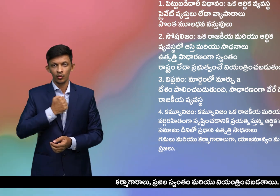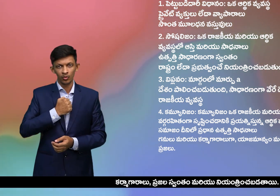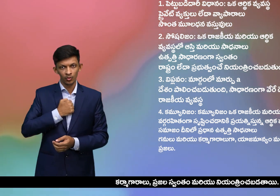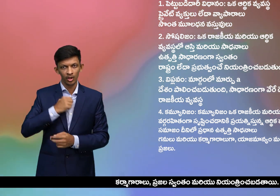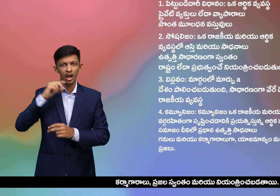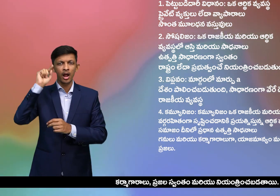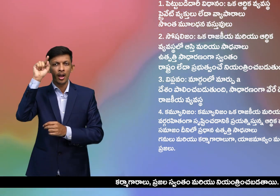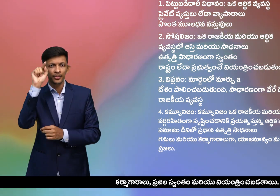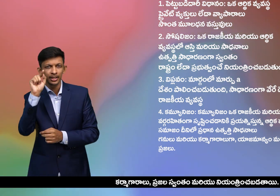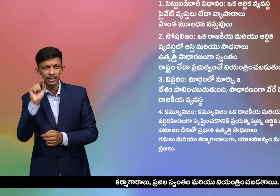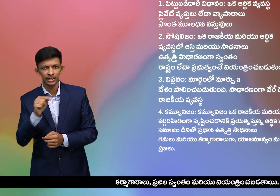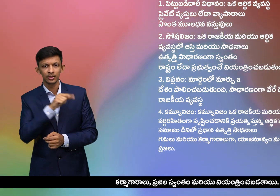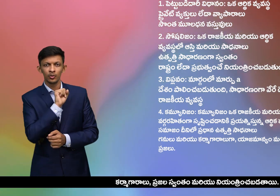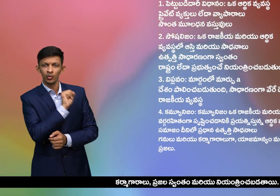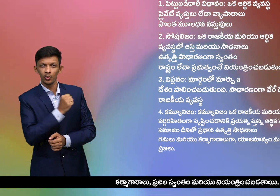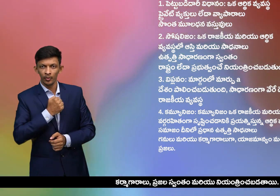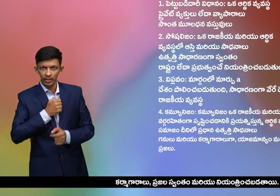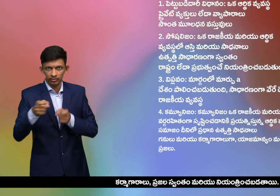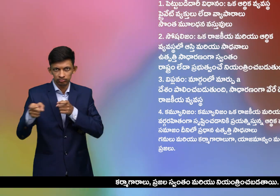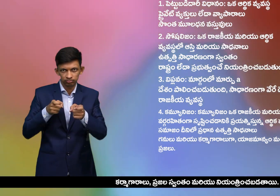మరియు నియంత్రించబడతాయి.